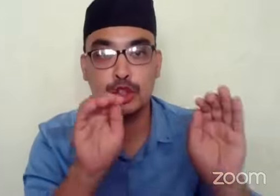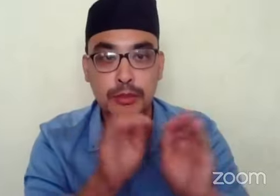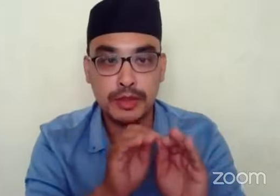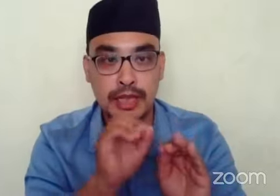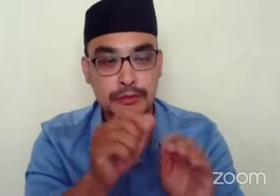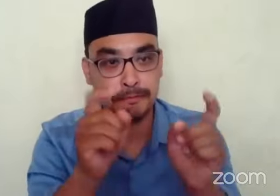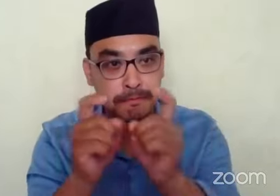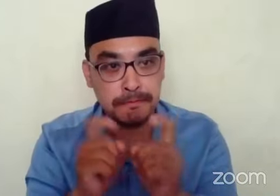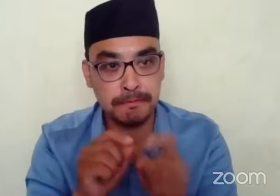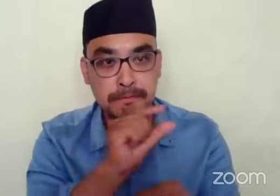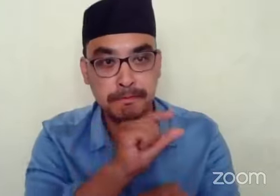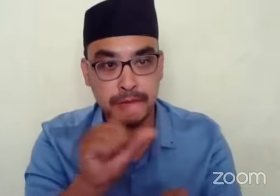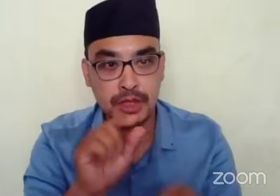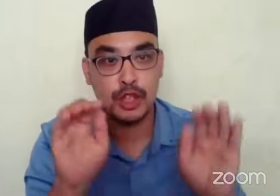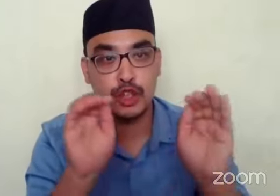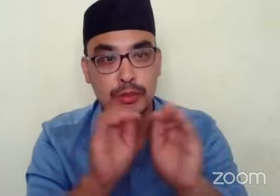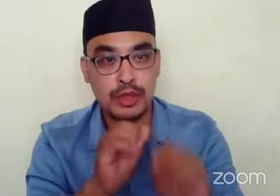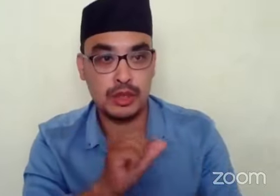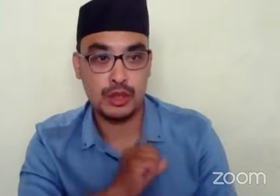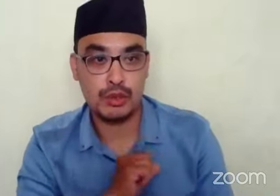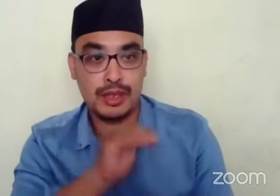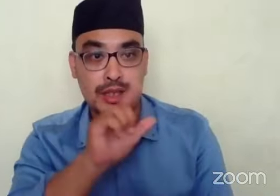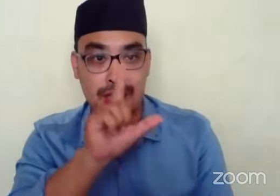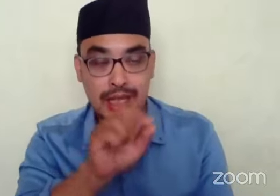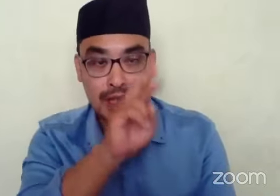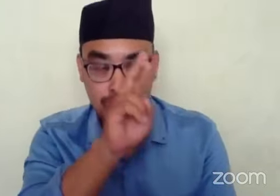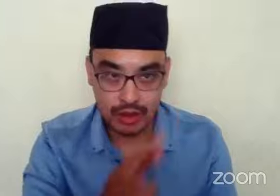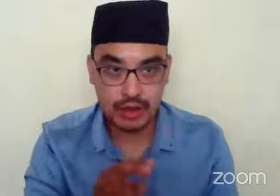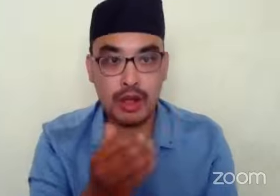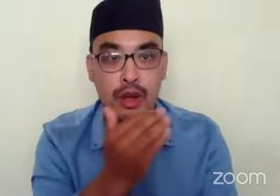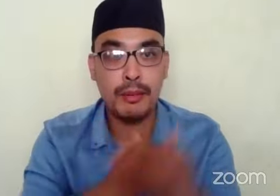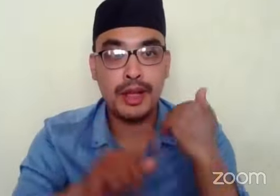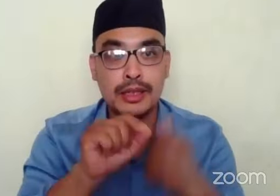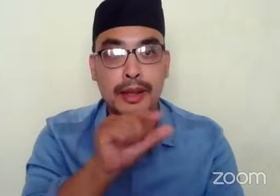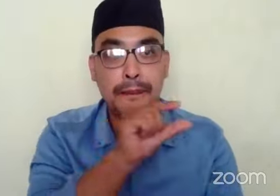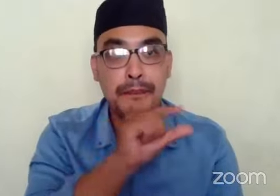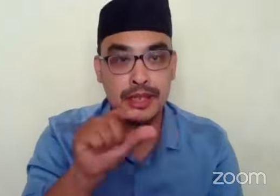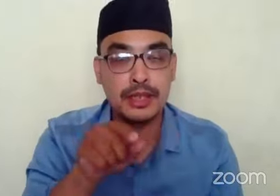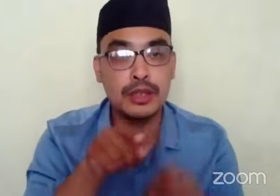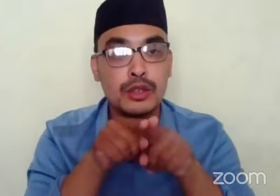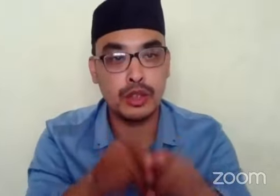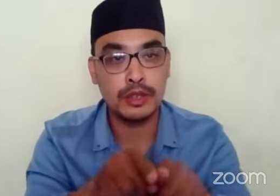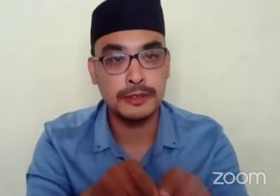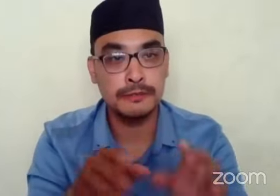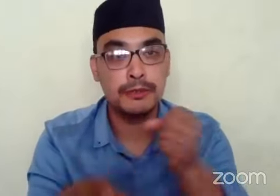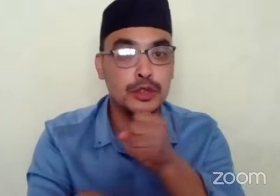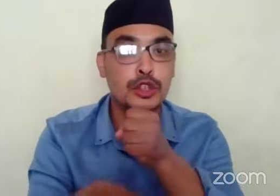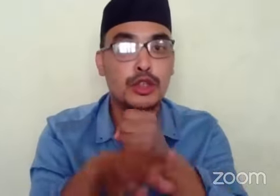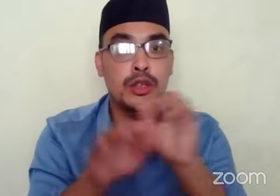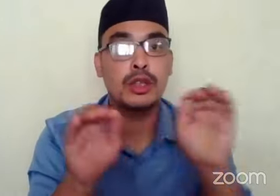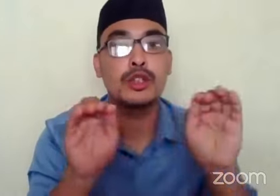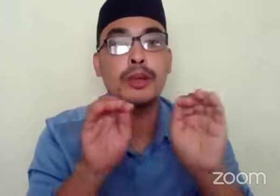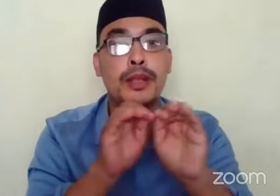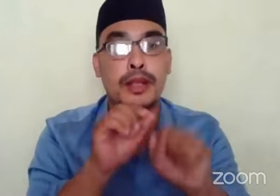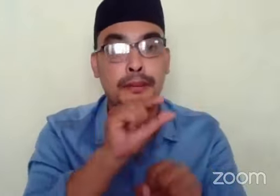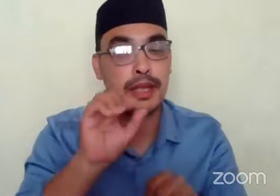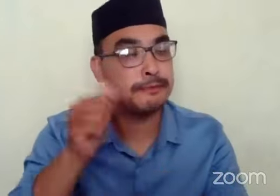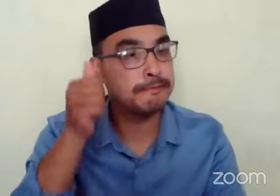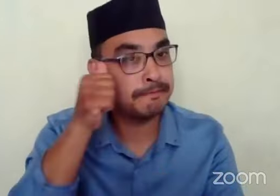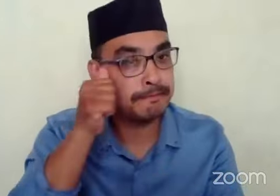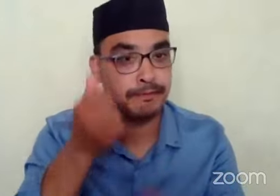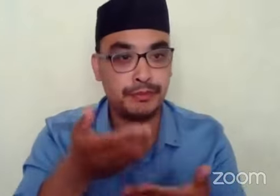सम्बन्धमा चाहिँ अब यौनिकता र यो अपाङ्गताका विषयहरूसँग अन्तर सम्बन्धित विषयहरूको बारेमा आफ्नो अनुभवहरू